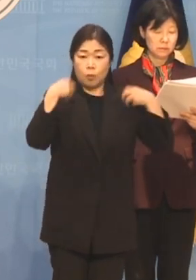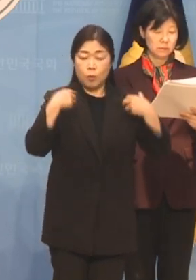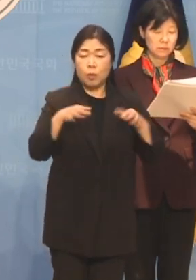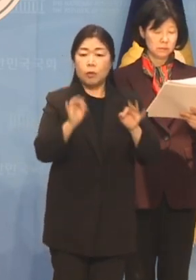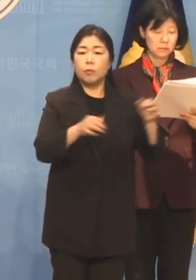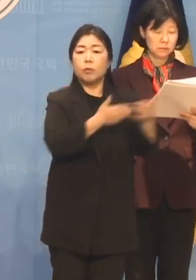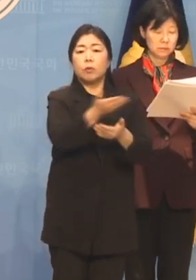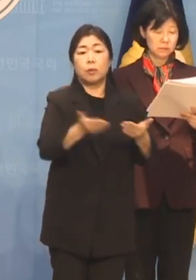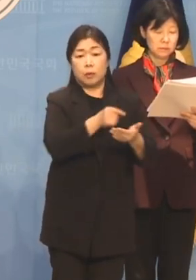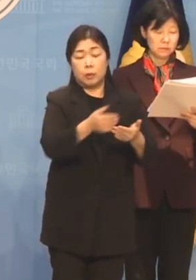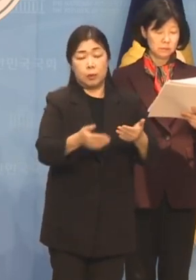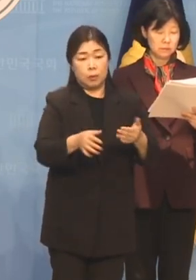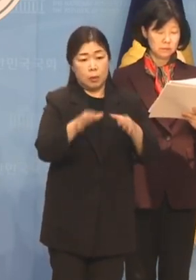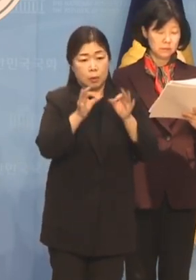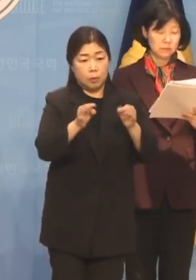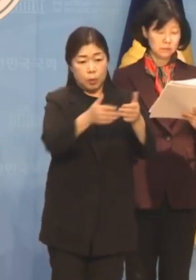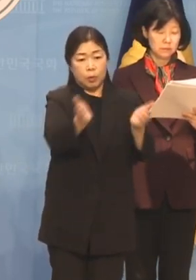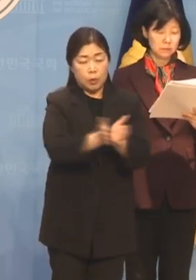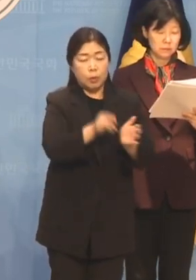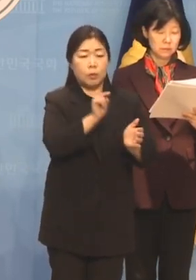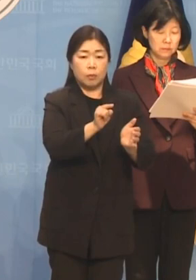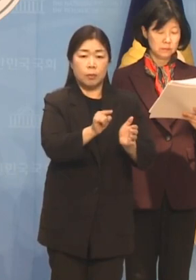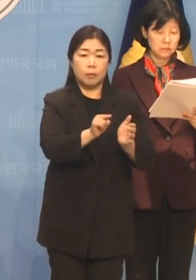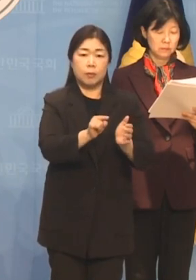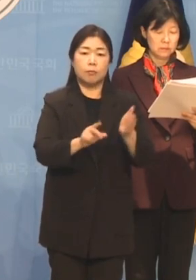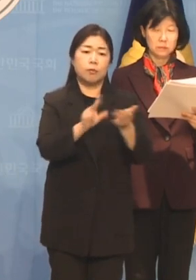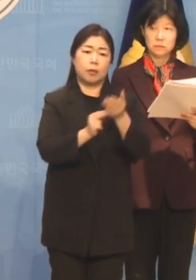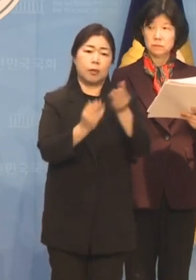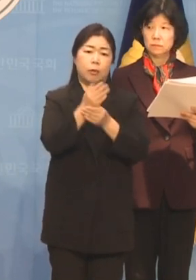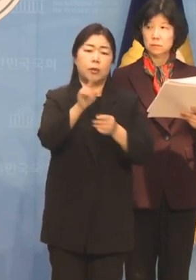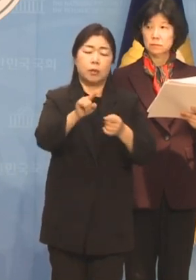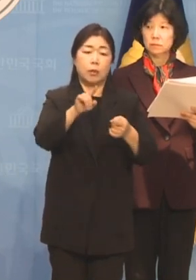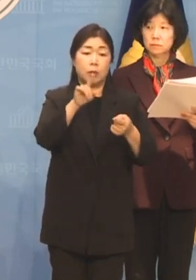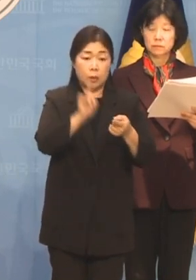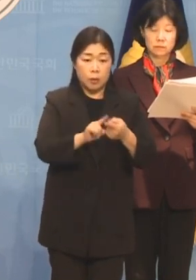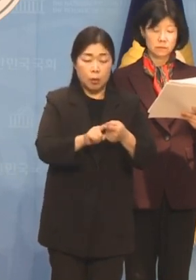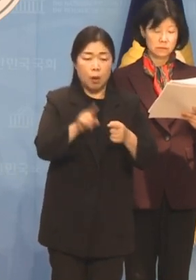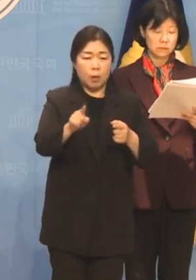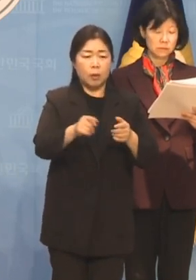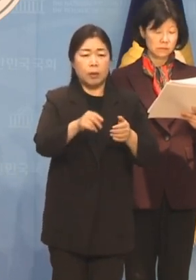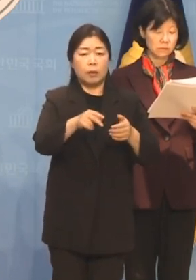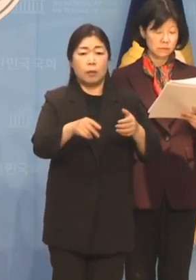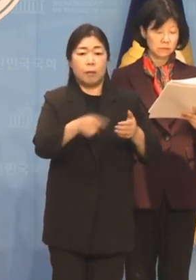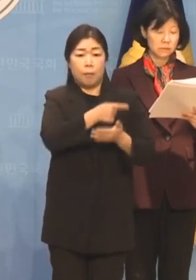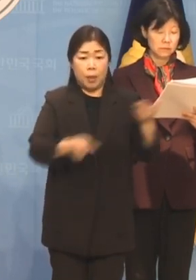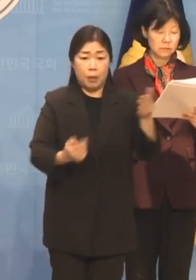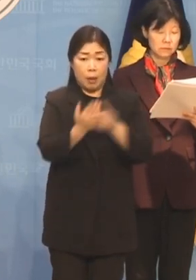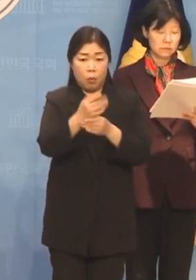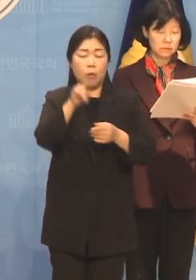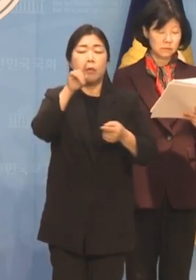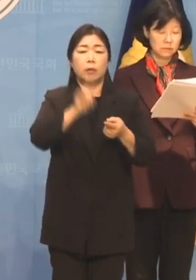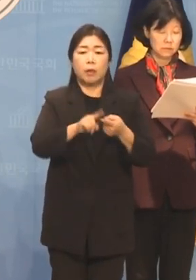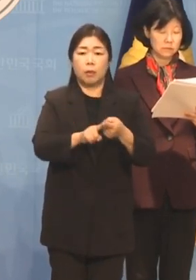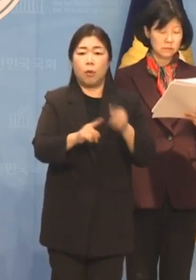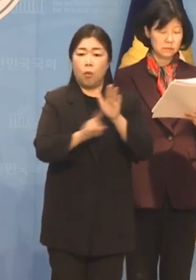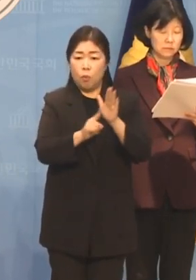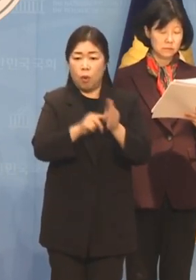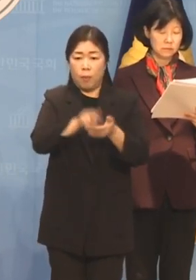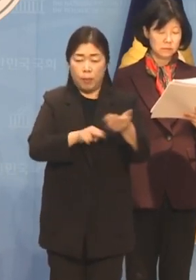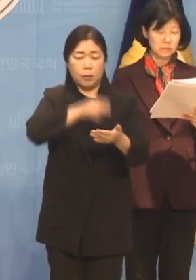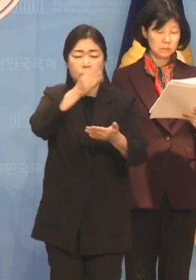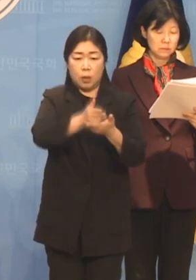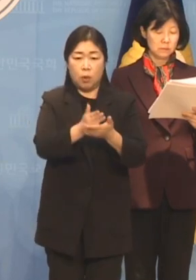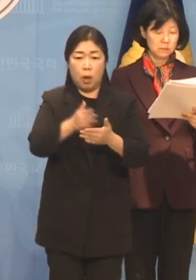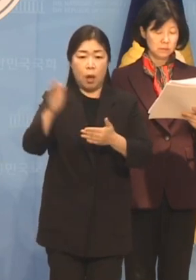금융정책당국에서는 이러한 사태를 초래한 금융권에 대해 불안전 판매에 대한 책임을 묻고 관리감독을 강화하여 다시는 동일